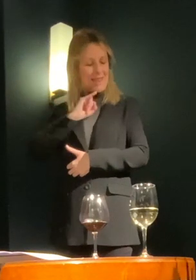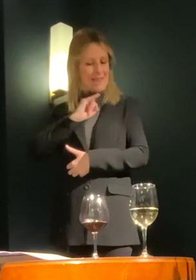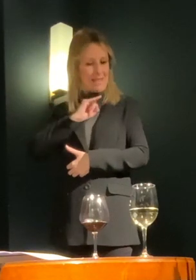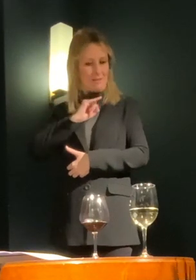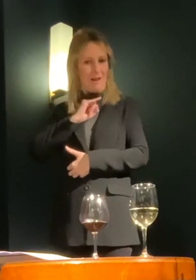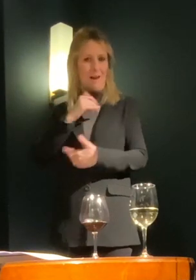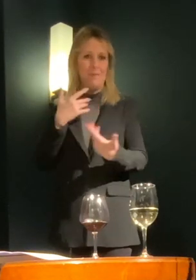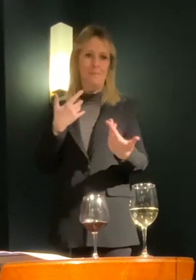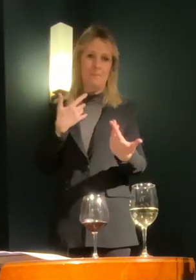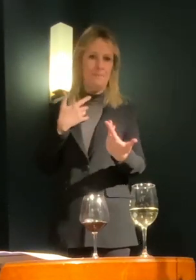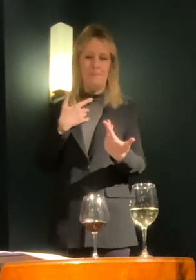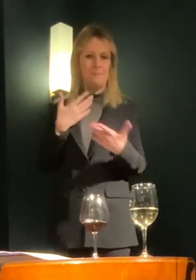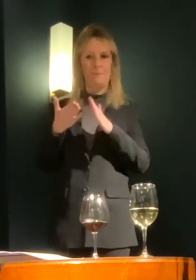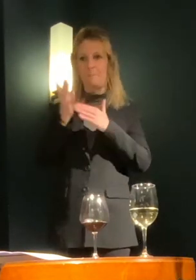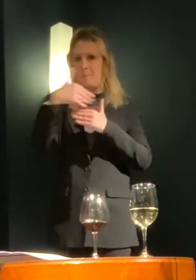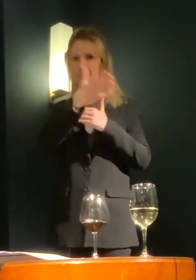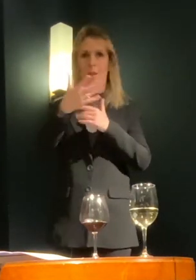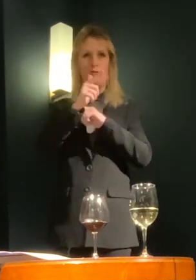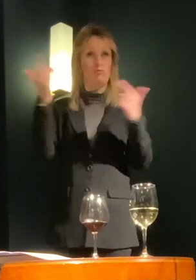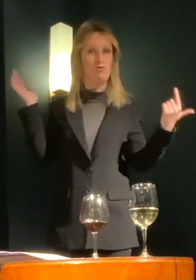non hai scampo, per cui tu puoi portare avanti